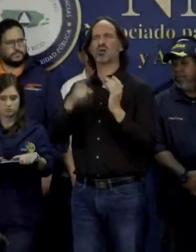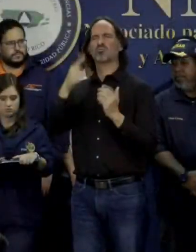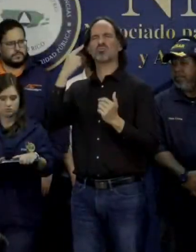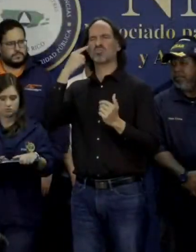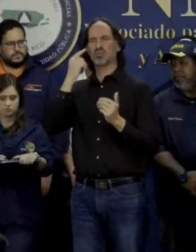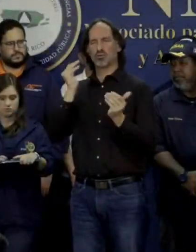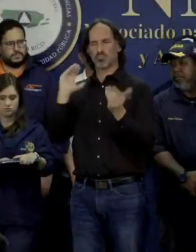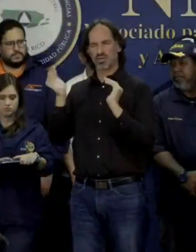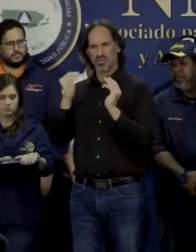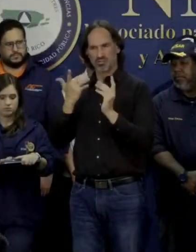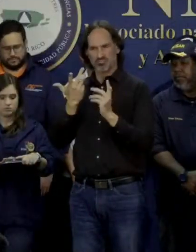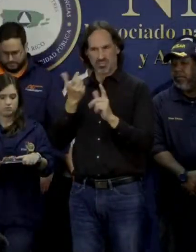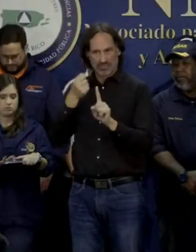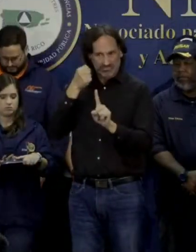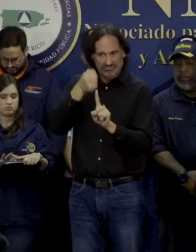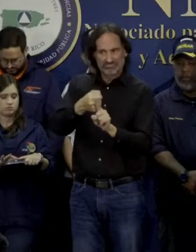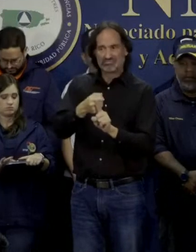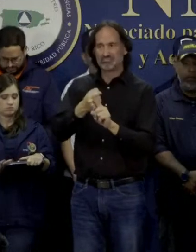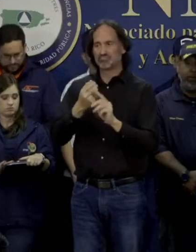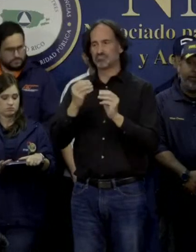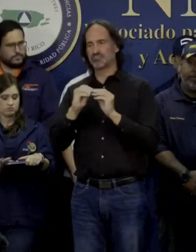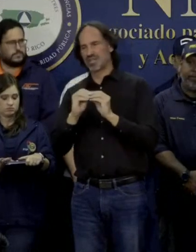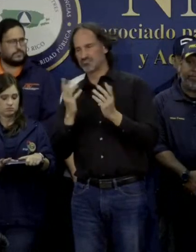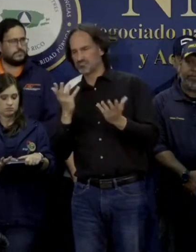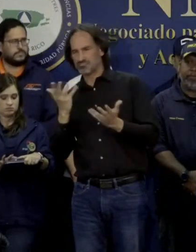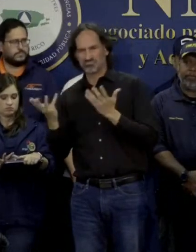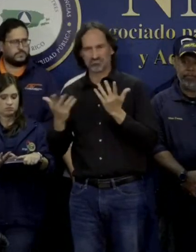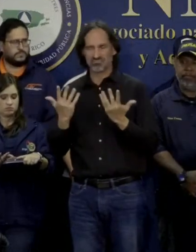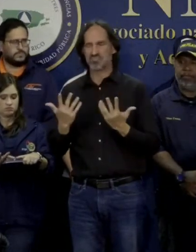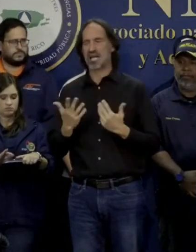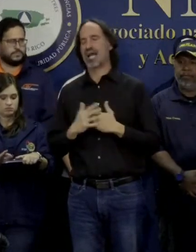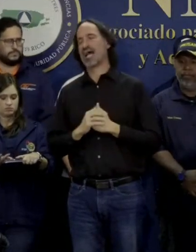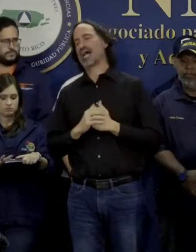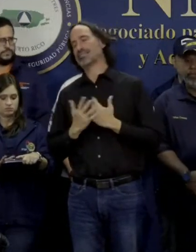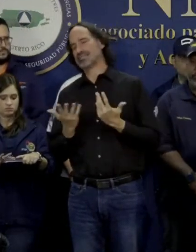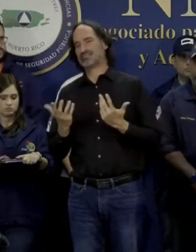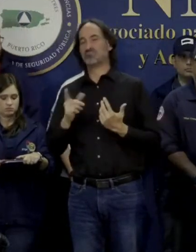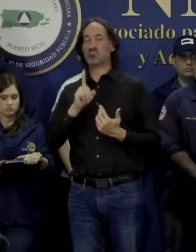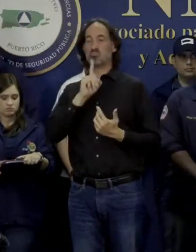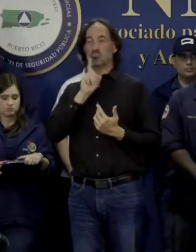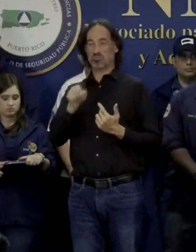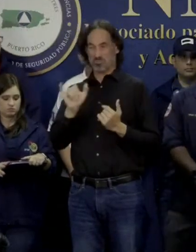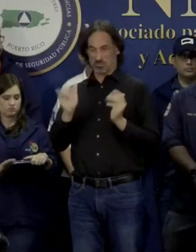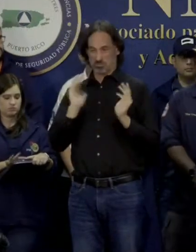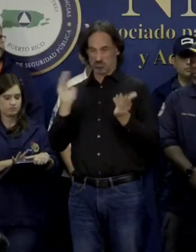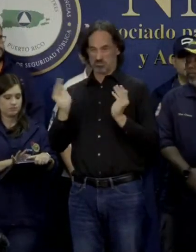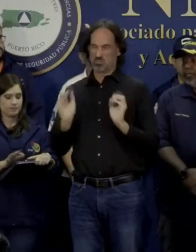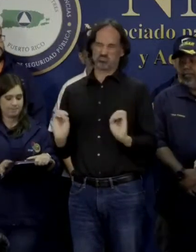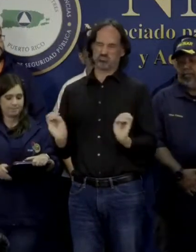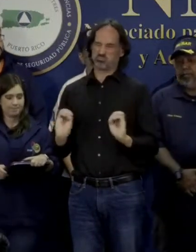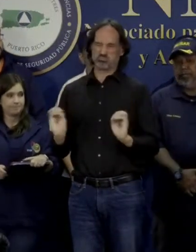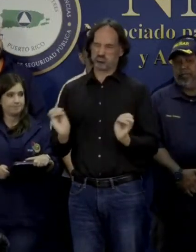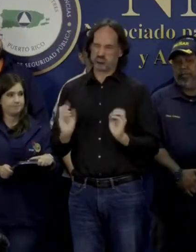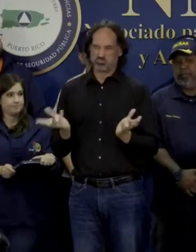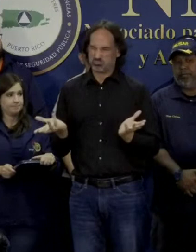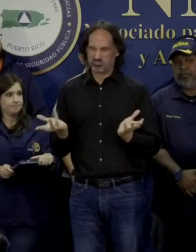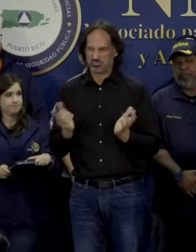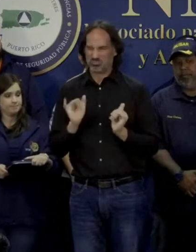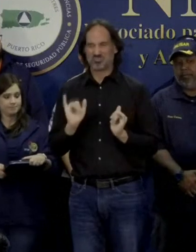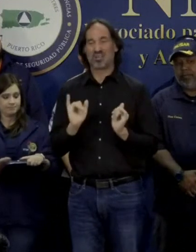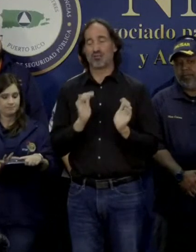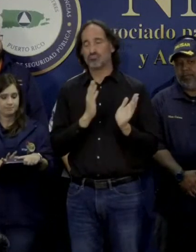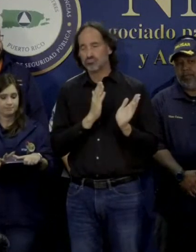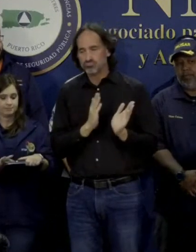la comparación no, ni aplica, o sea, en términos de la coordinación que se está viendo aquí, y aquí